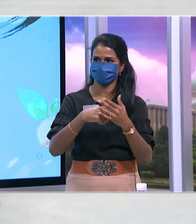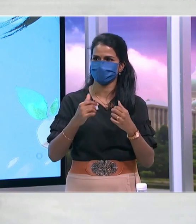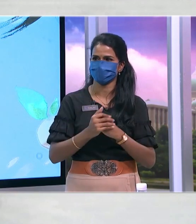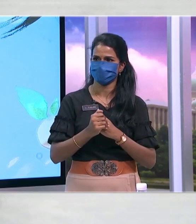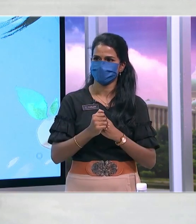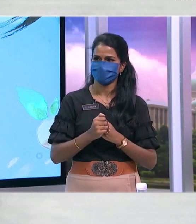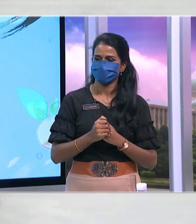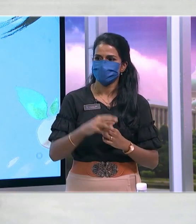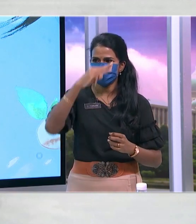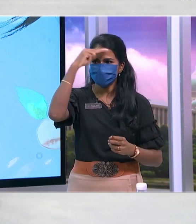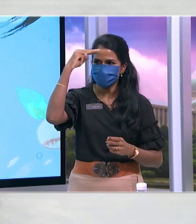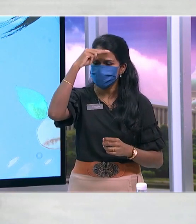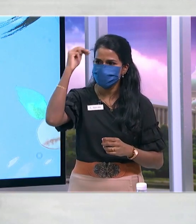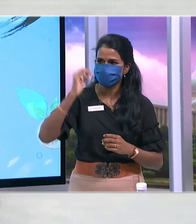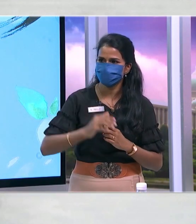Kita minta Marvish boleh, cikgu?